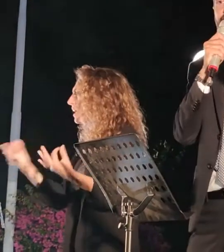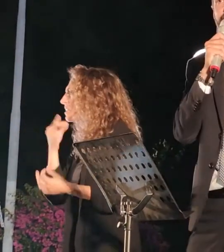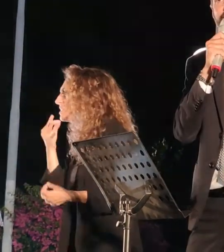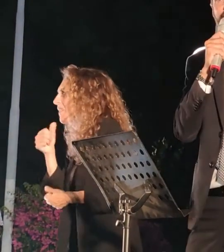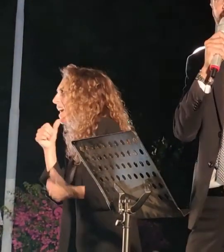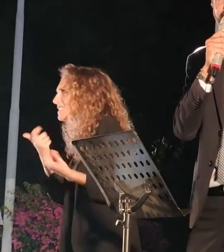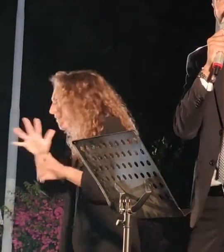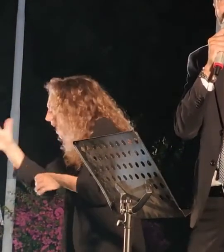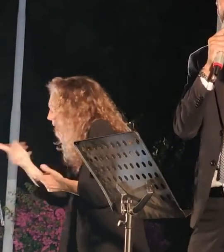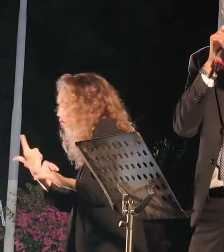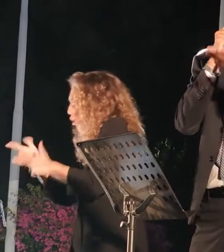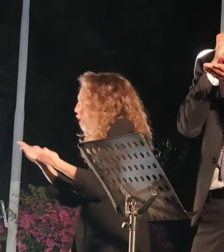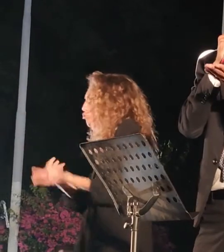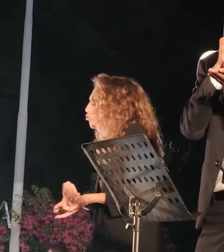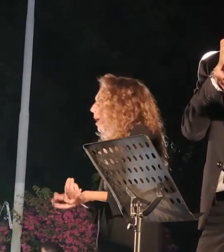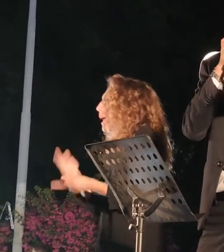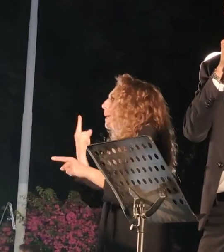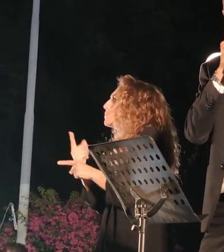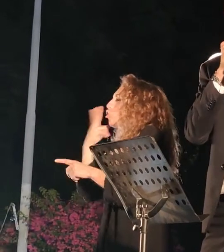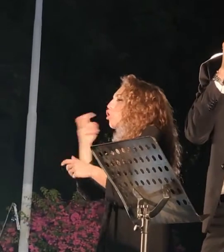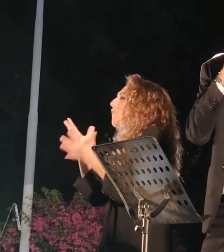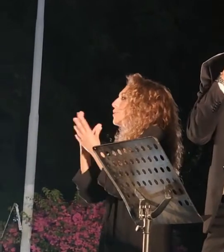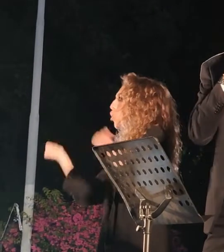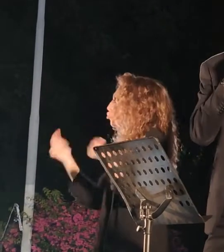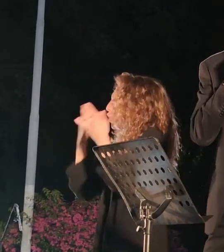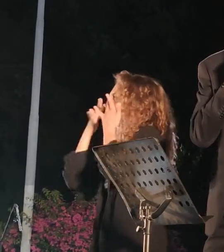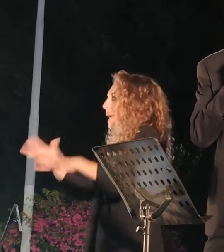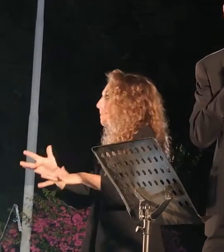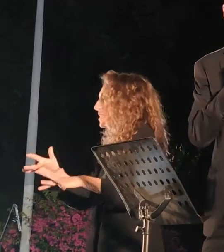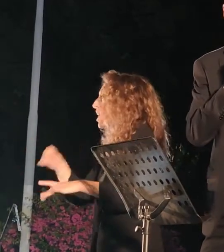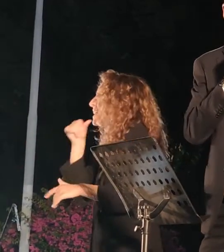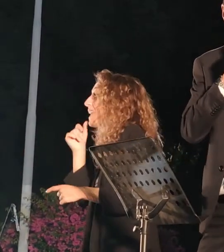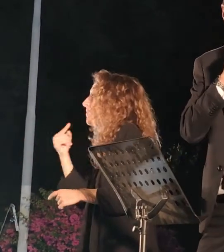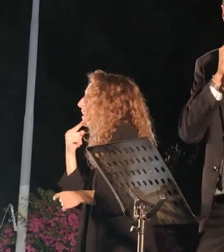voleva? Cadeno De Luca! Ah, ci voleva Cadeno De Luca!